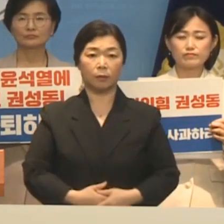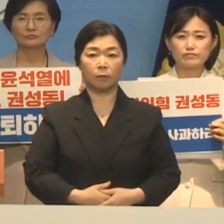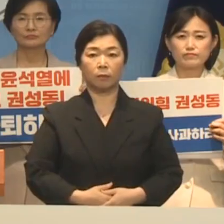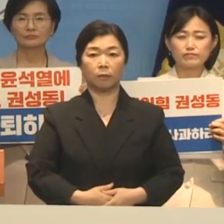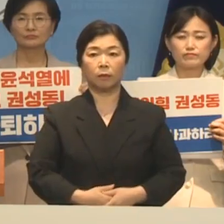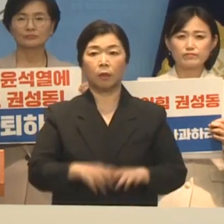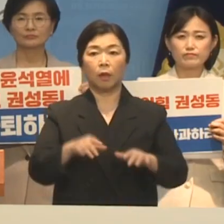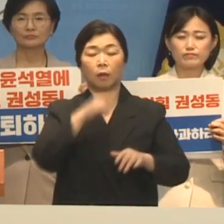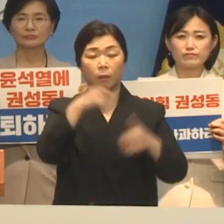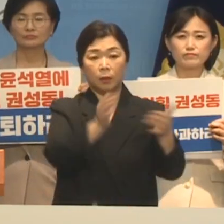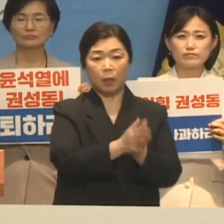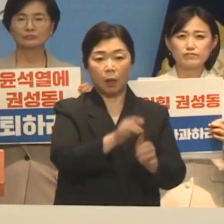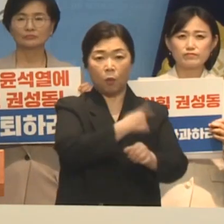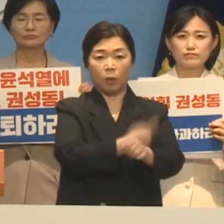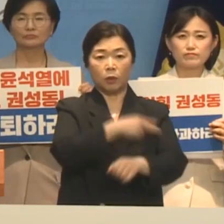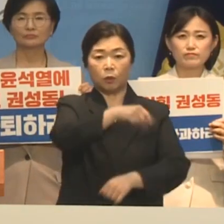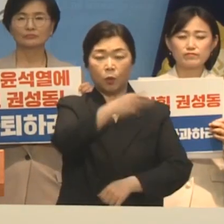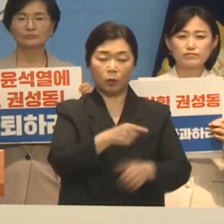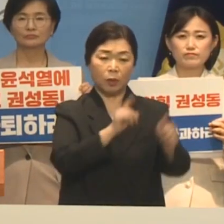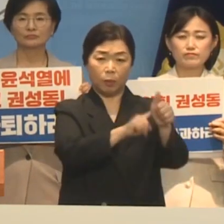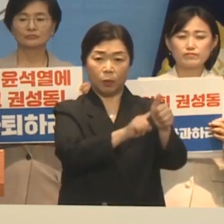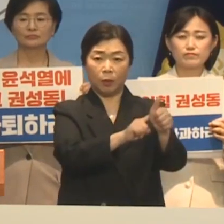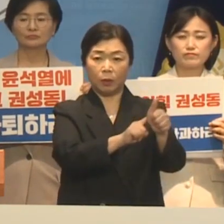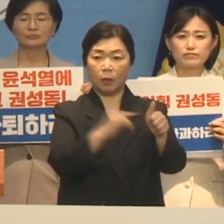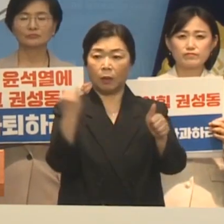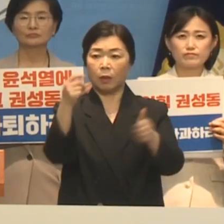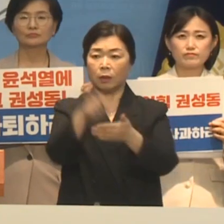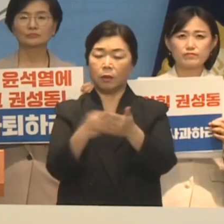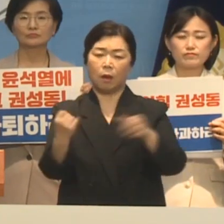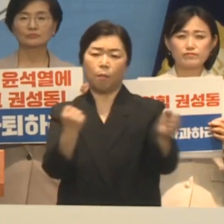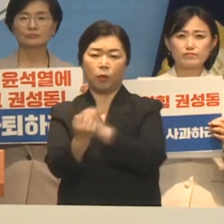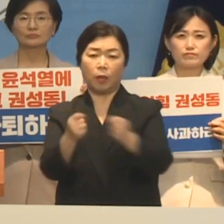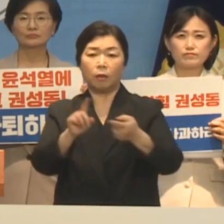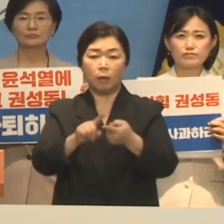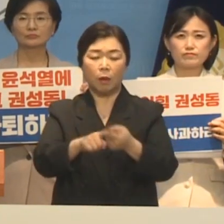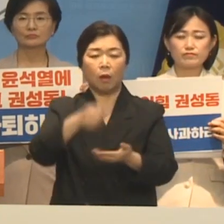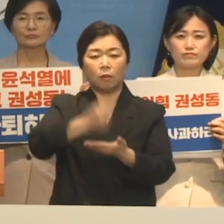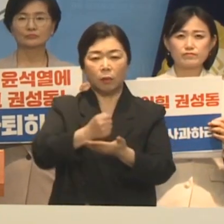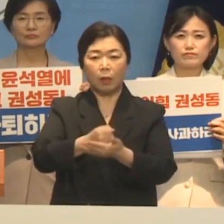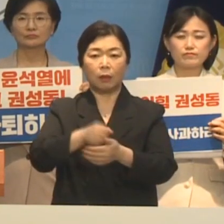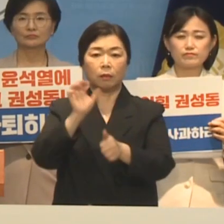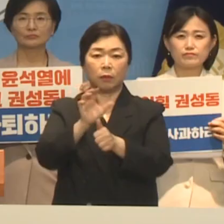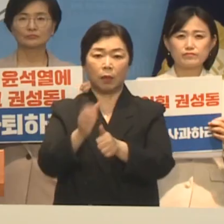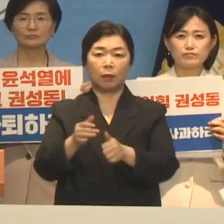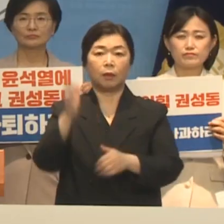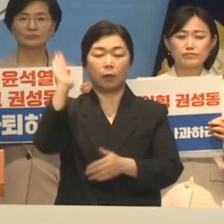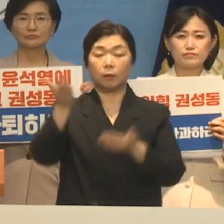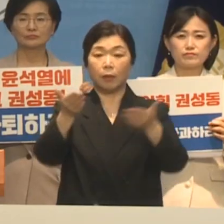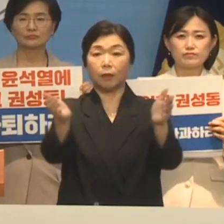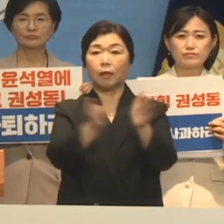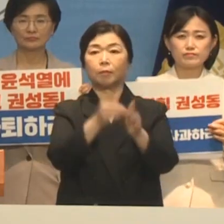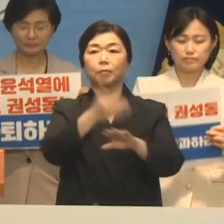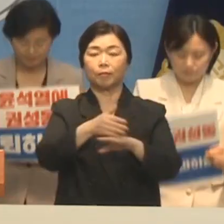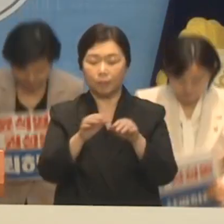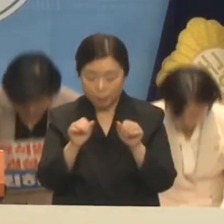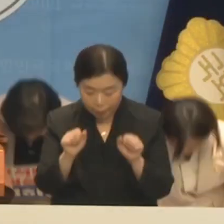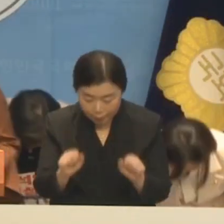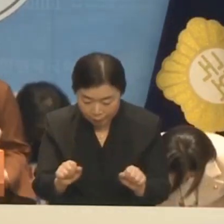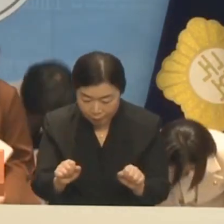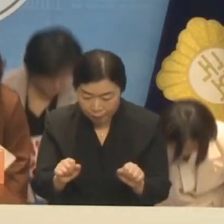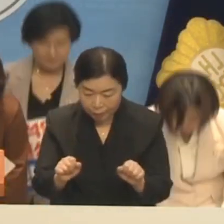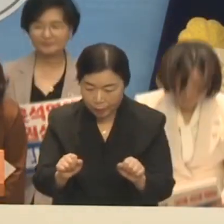이상으로 국민의힘 권성동 원내대표의 여성 기자 폭행에 대한 규탄 기자회견을 마치겠습니다. 감사합니다.